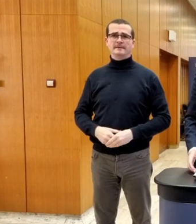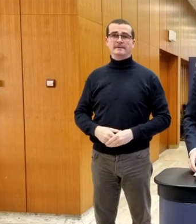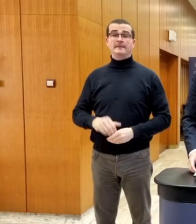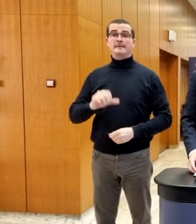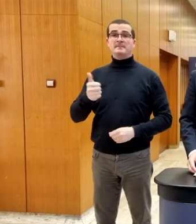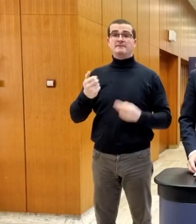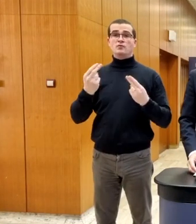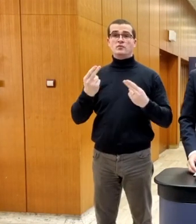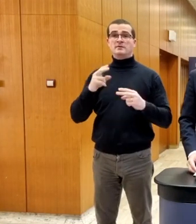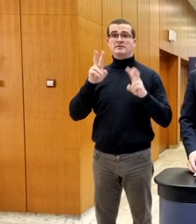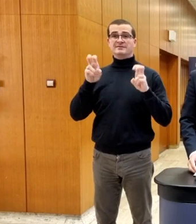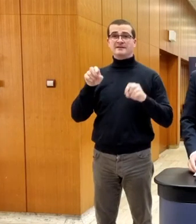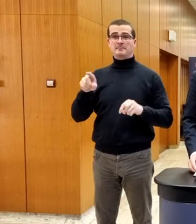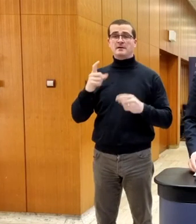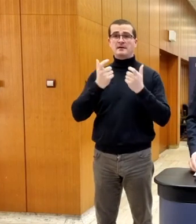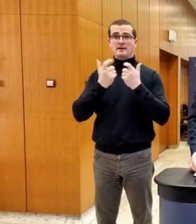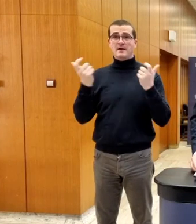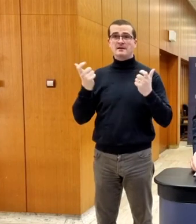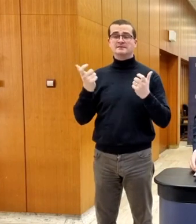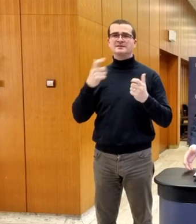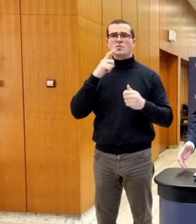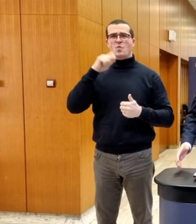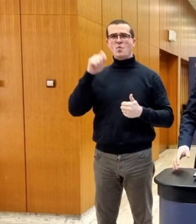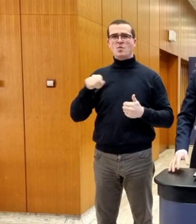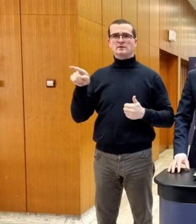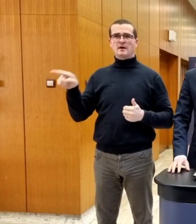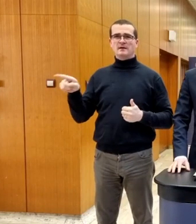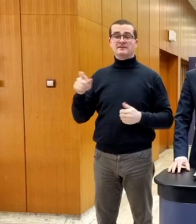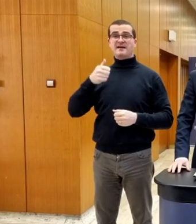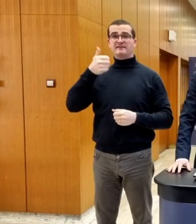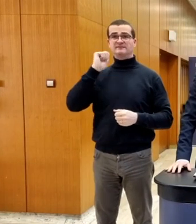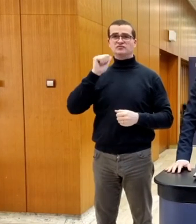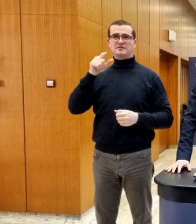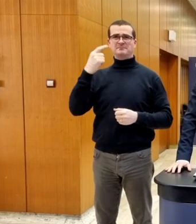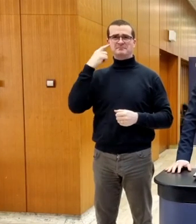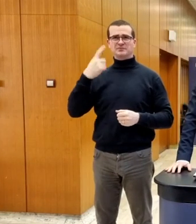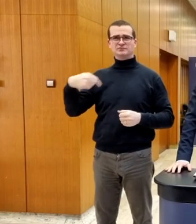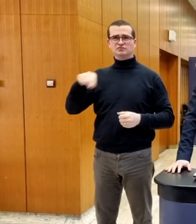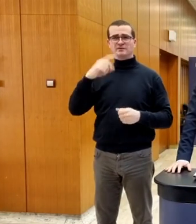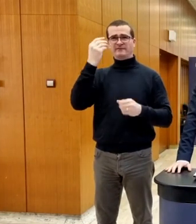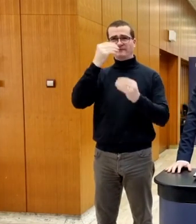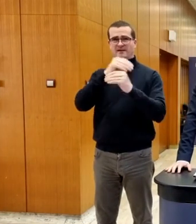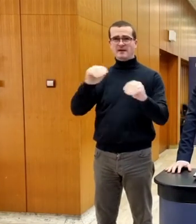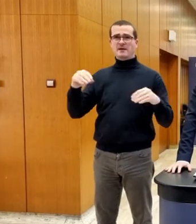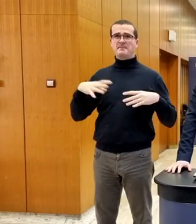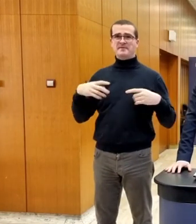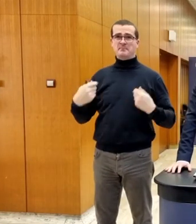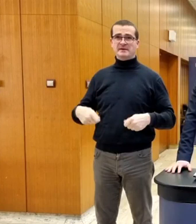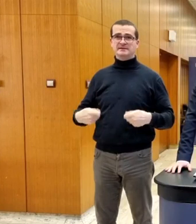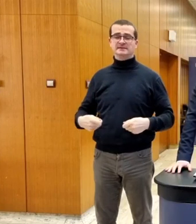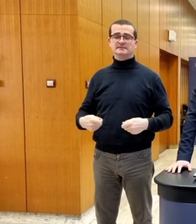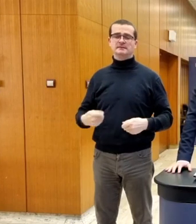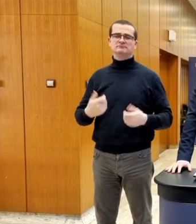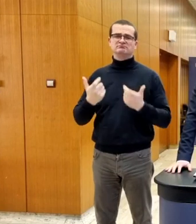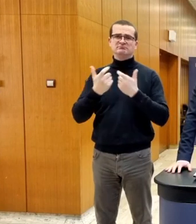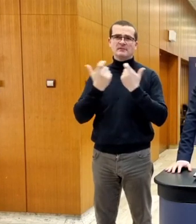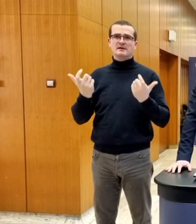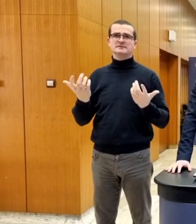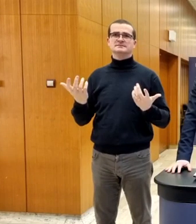Prvá dôležitá téma, samozrejme, téma Ukrajiny. Včera ste počuli aj vyhlásenie pani prezidentky. A